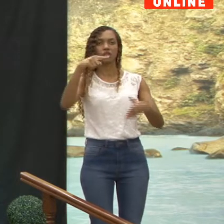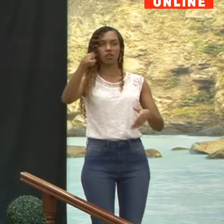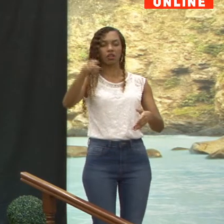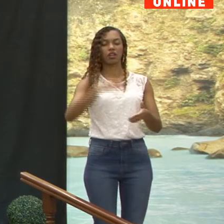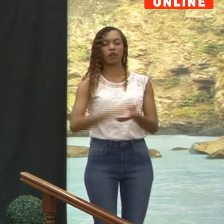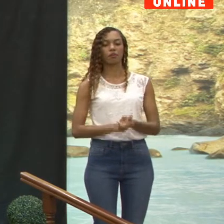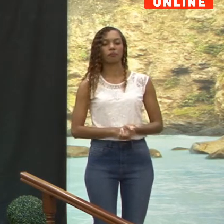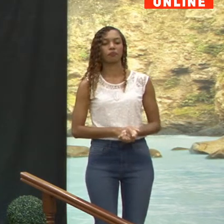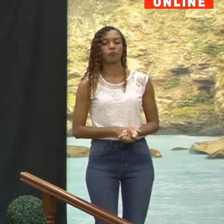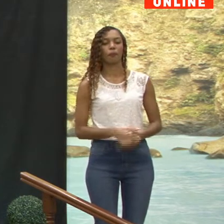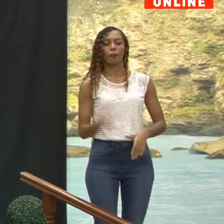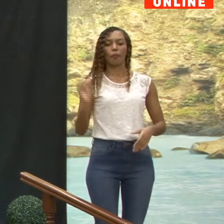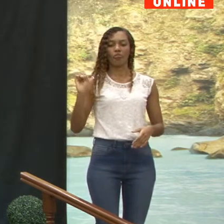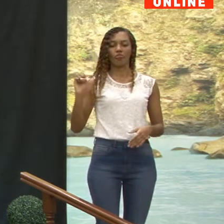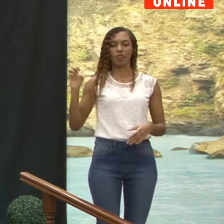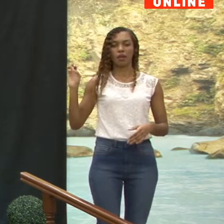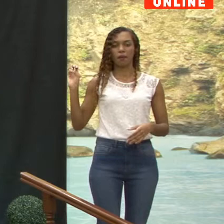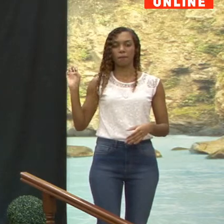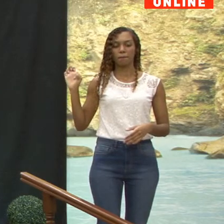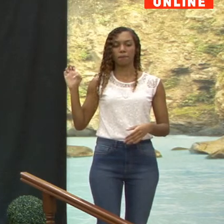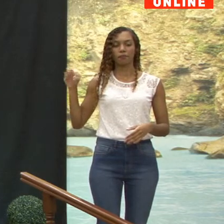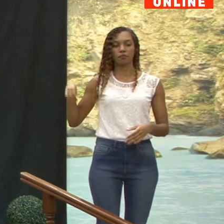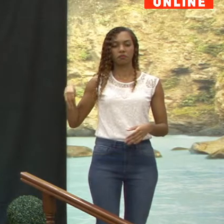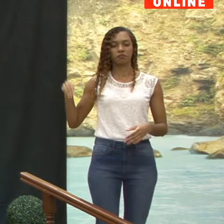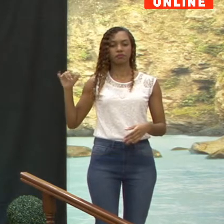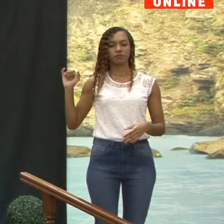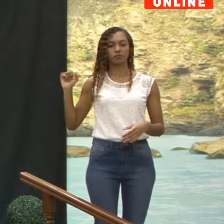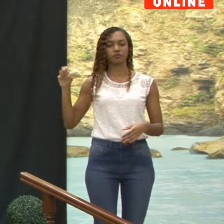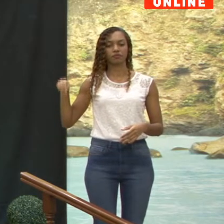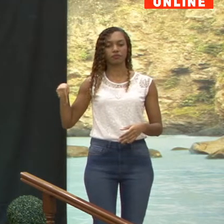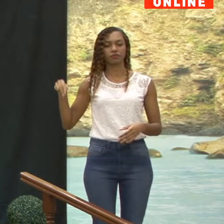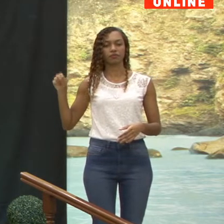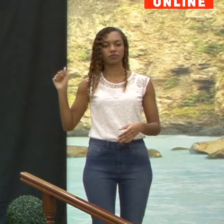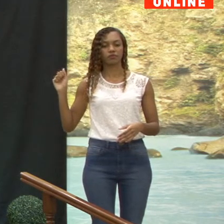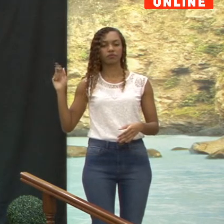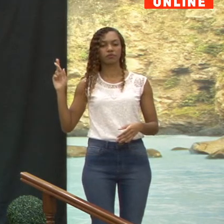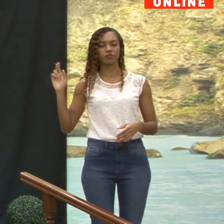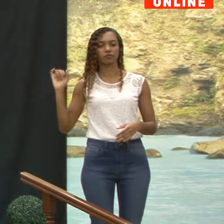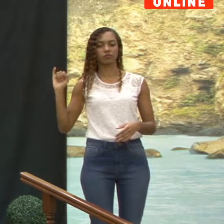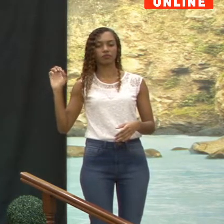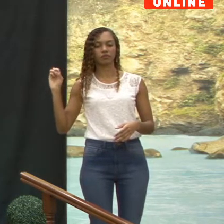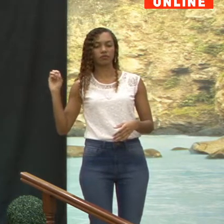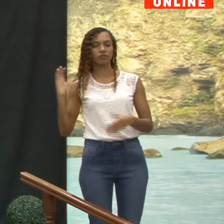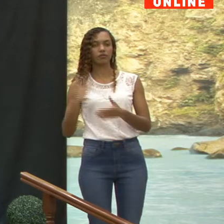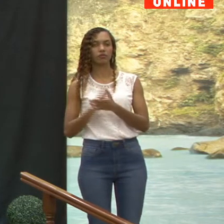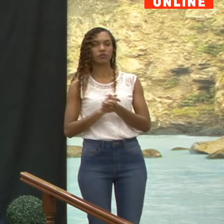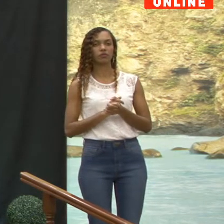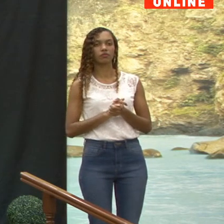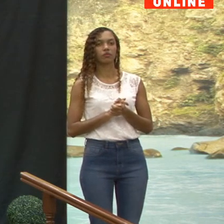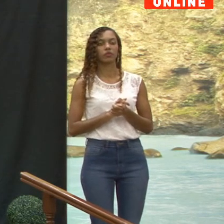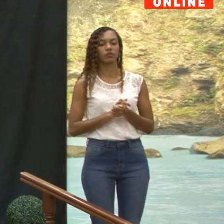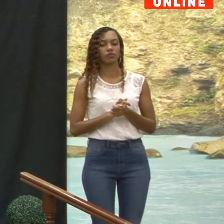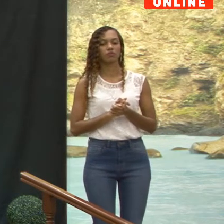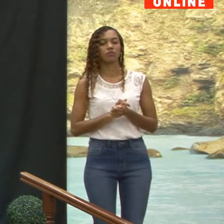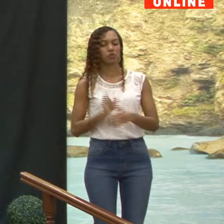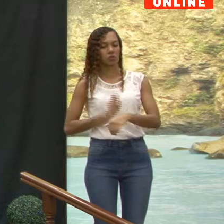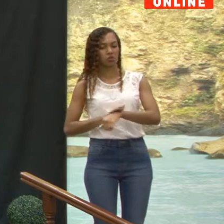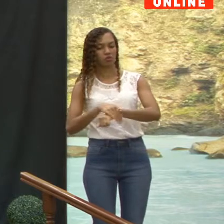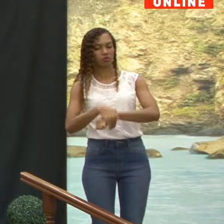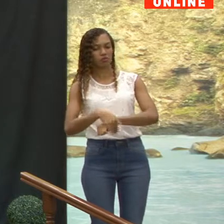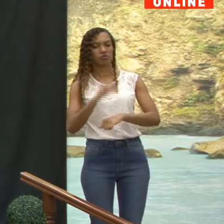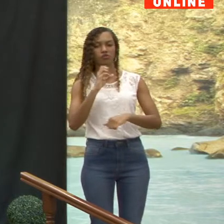de 3 noites. No penúltimo dia, à noite, eu falei, amanhã eu vou fazer um painel. Eu quero que vocês